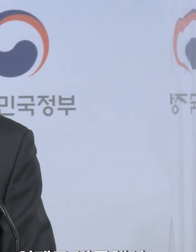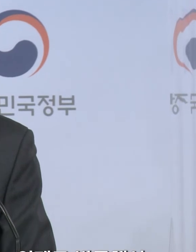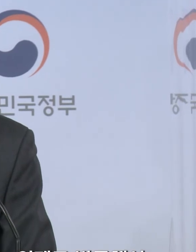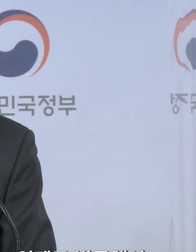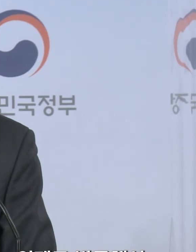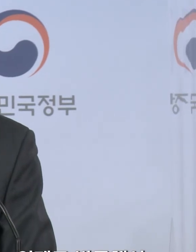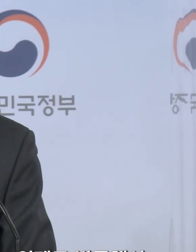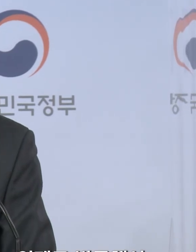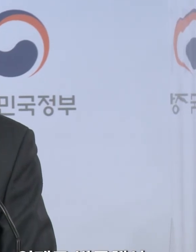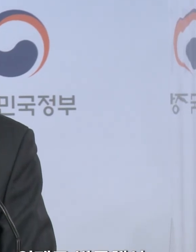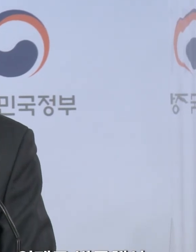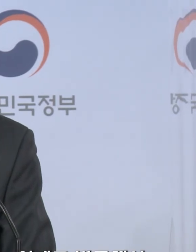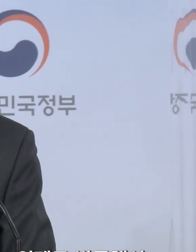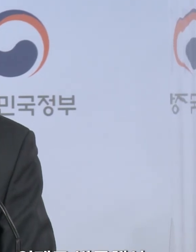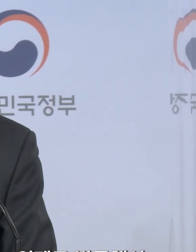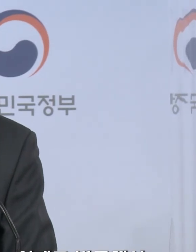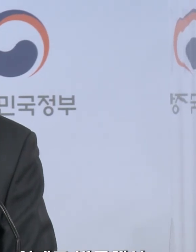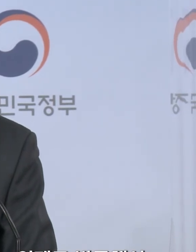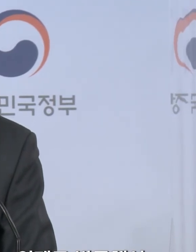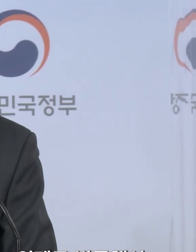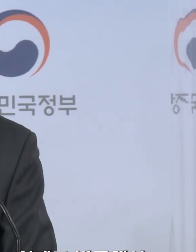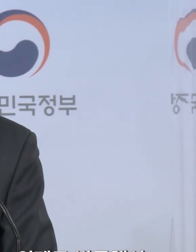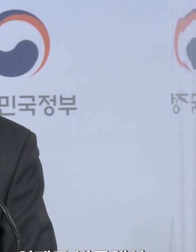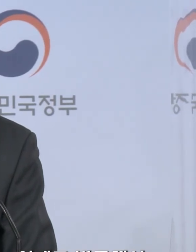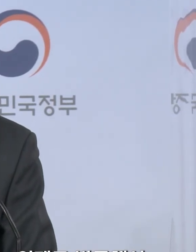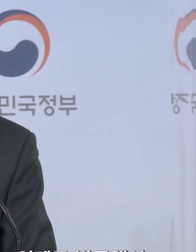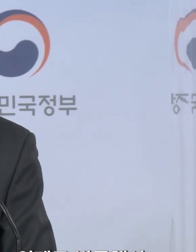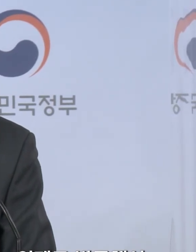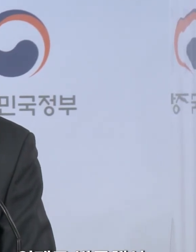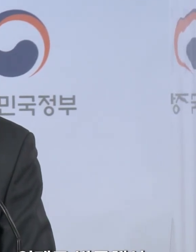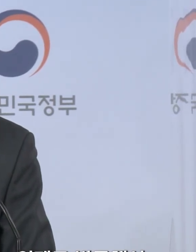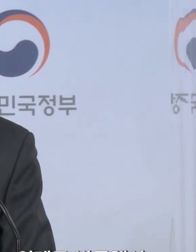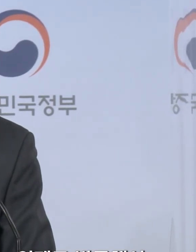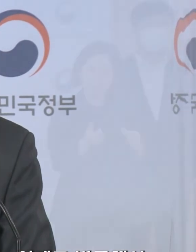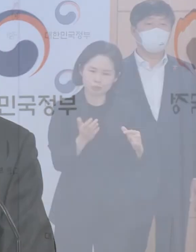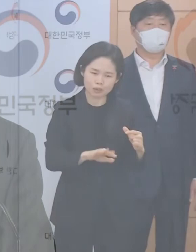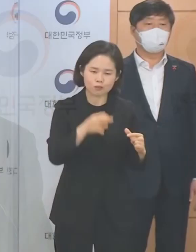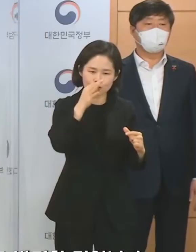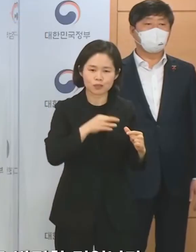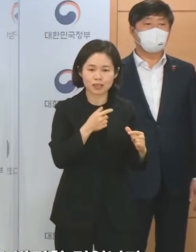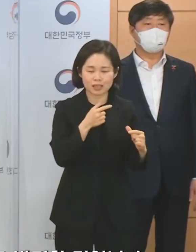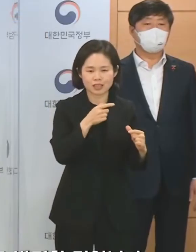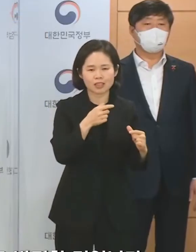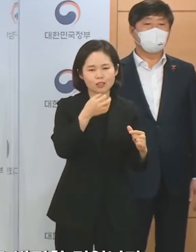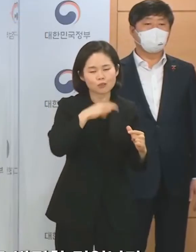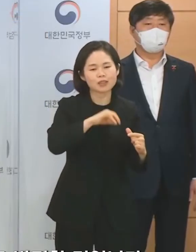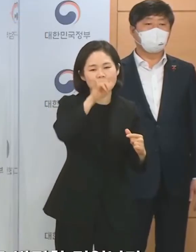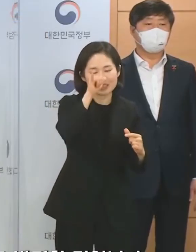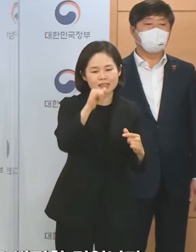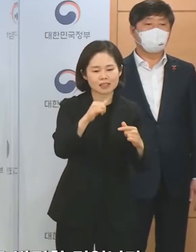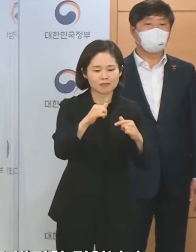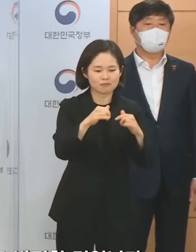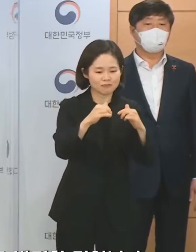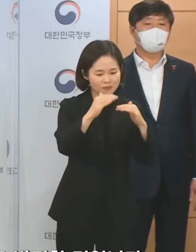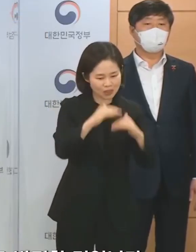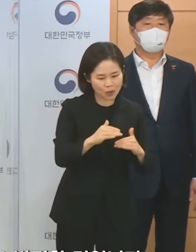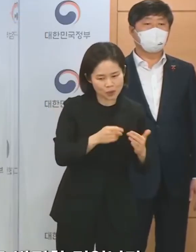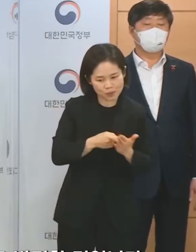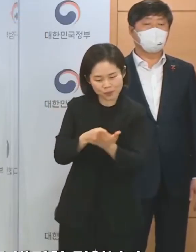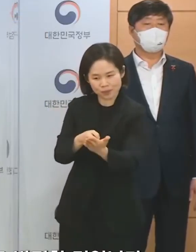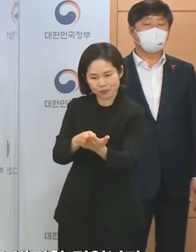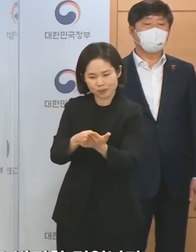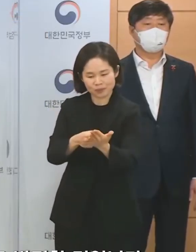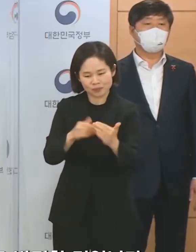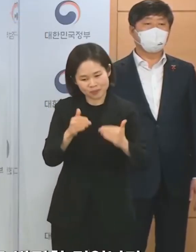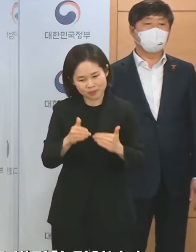작지만 의미 있는 실질적인 성과를 낼 수 있는 의 제도 발굴해서 하나씩 차근차근 검토하여